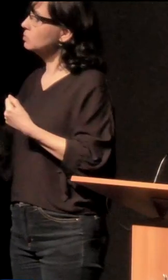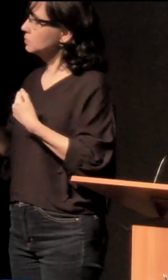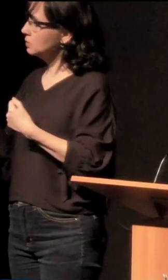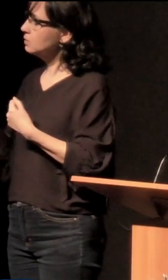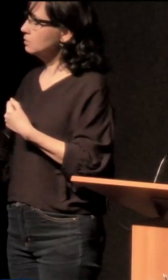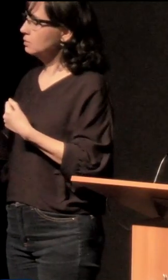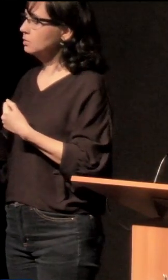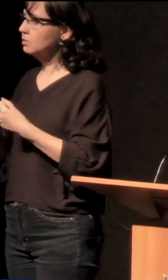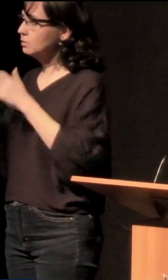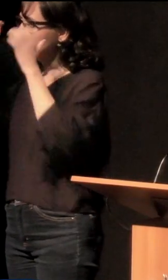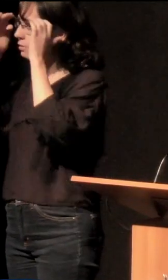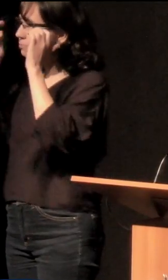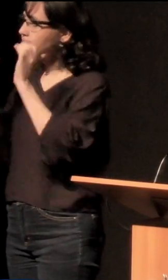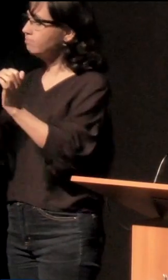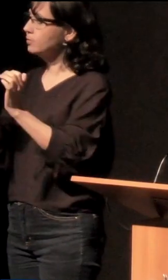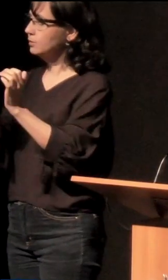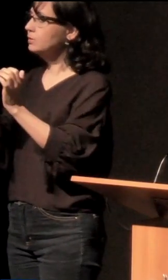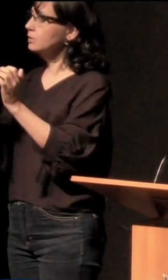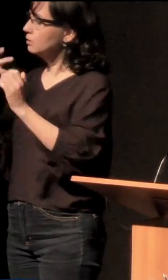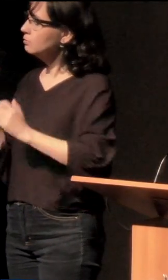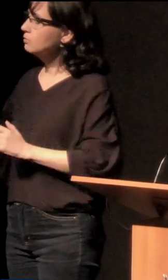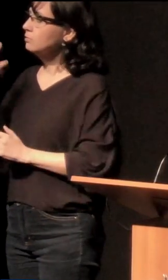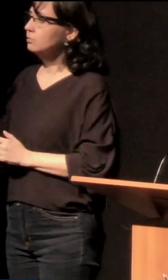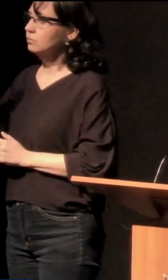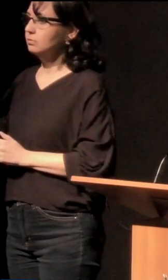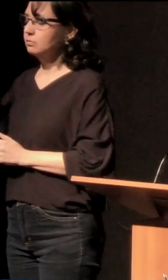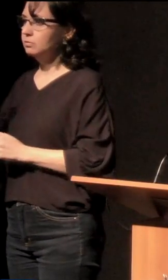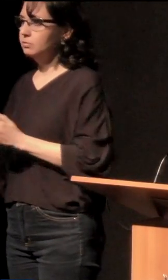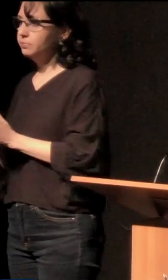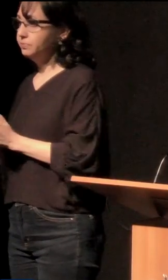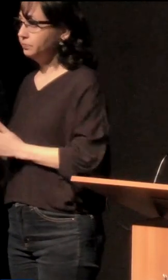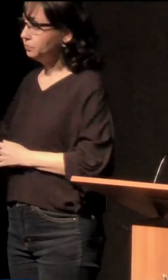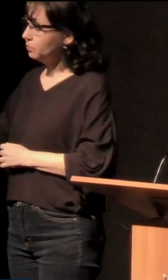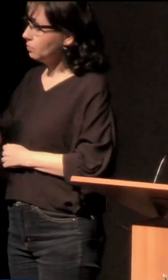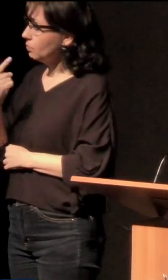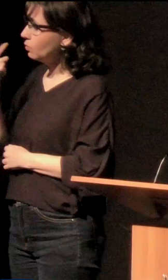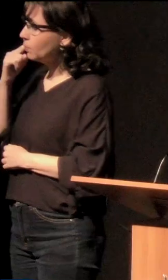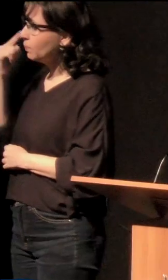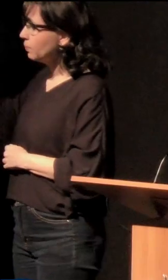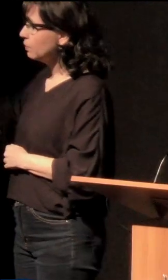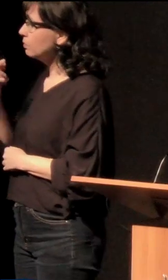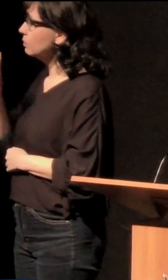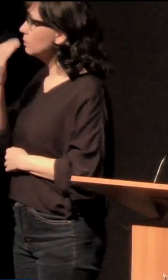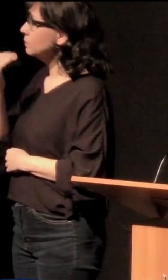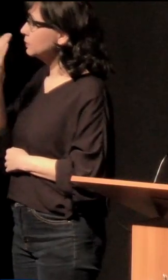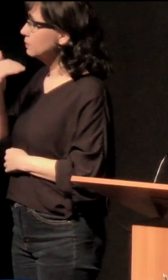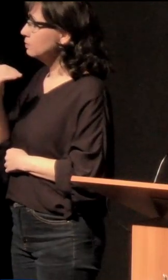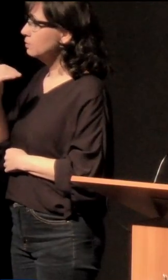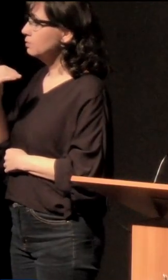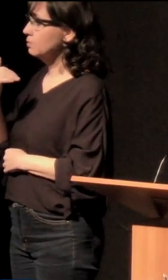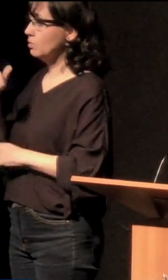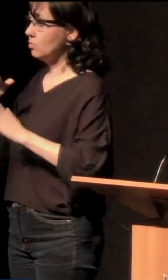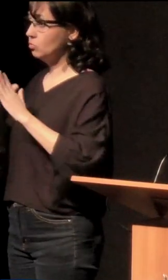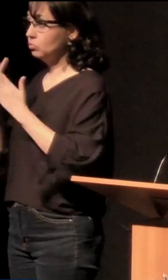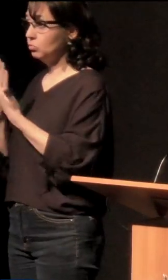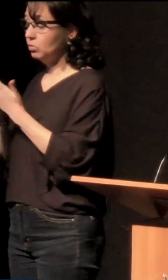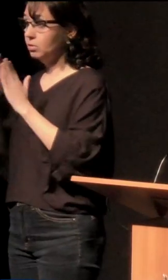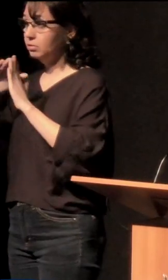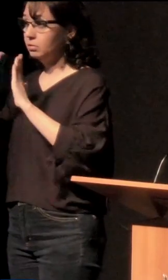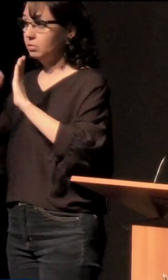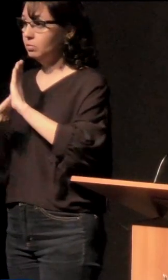e valorizada quando a gente pensa né na alimentação escolar